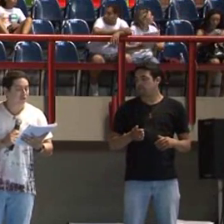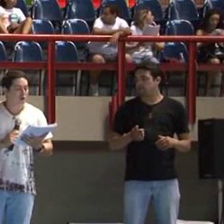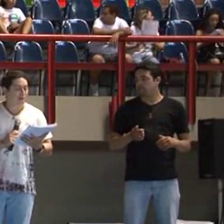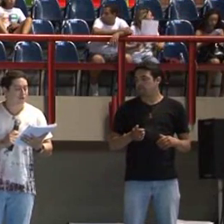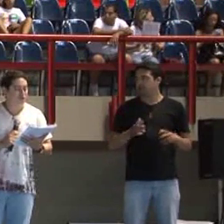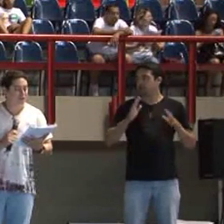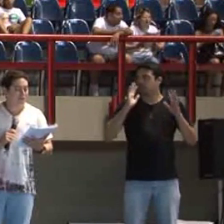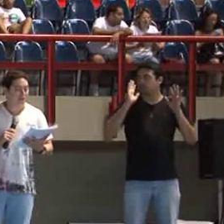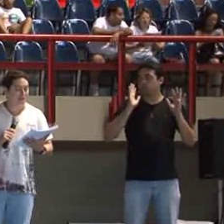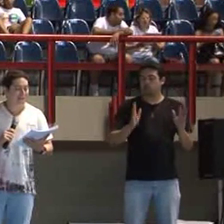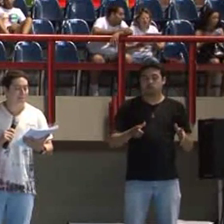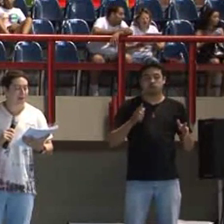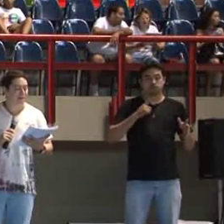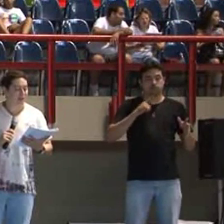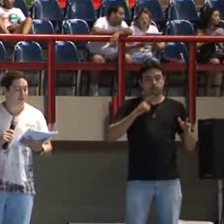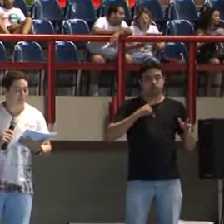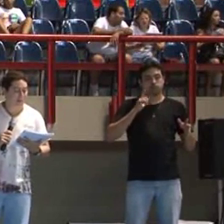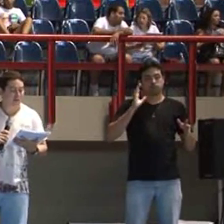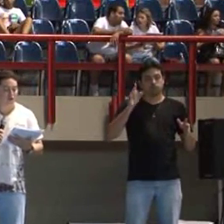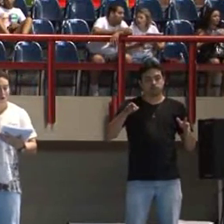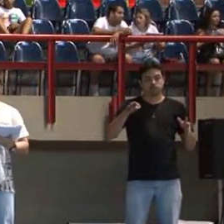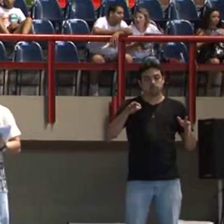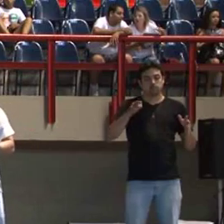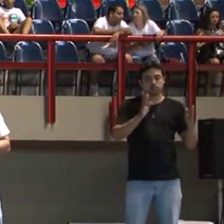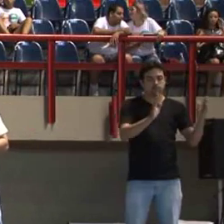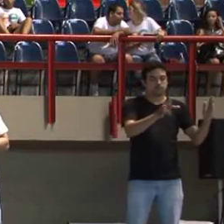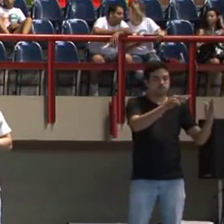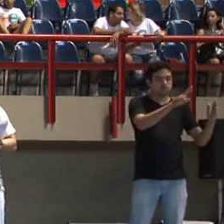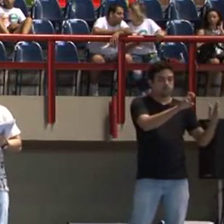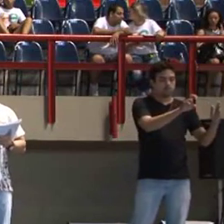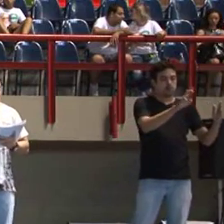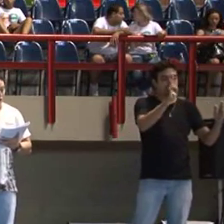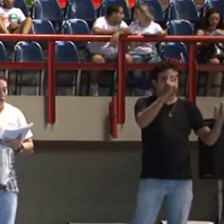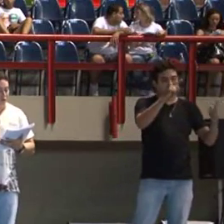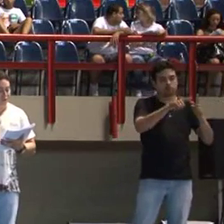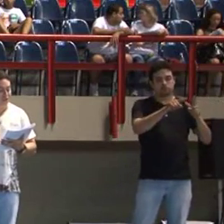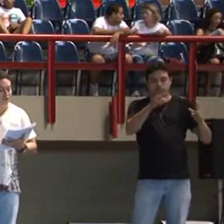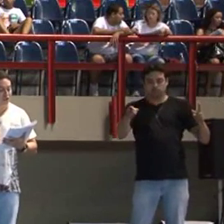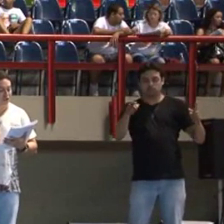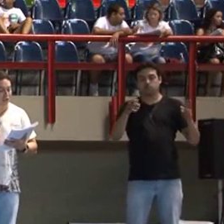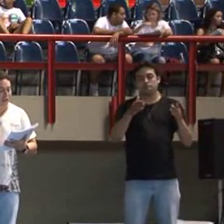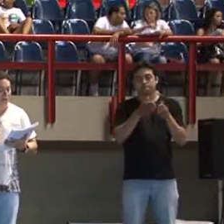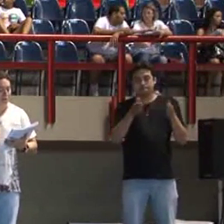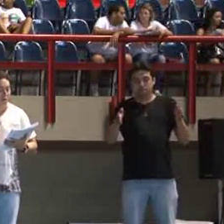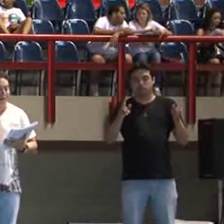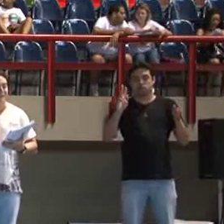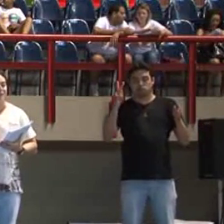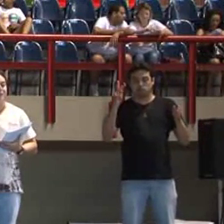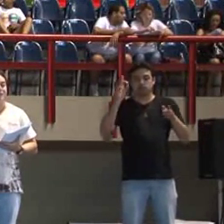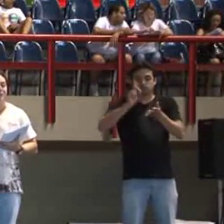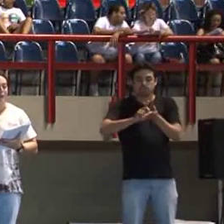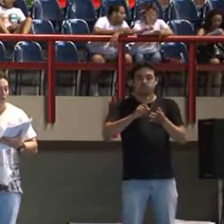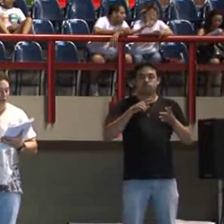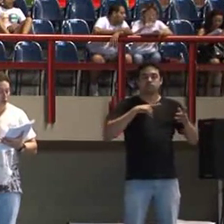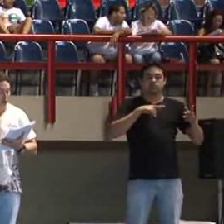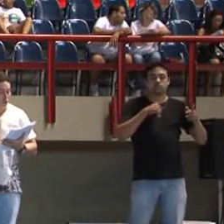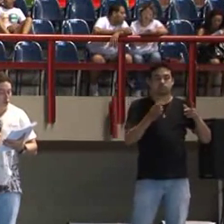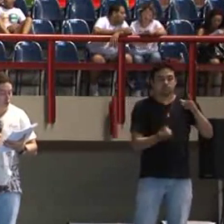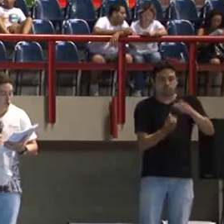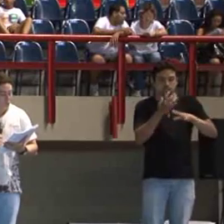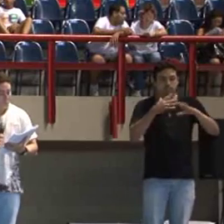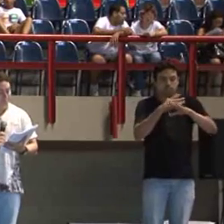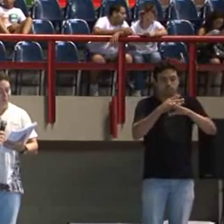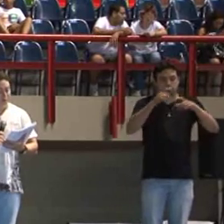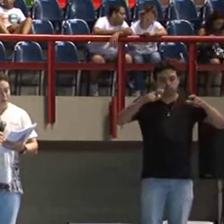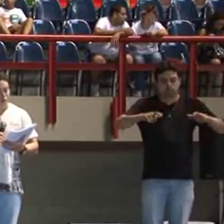Entre as transformações havidas na passagem da pré-história para o período propriamente histórico, se destaca a formação da cidade em região